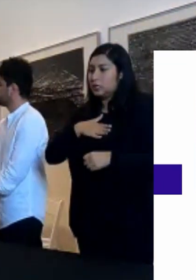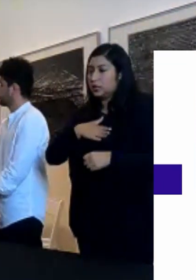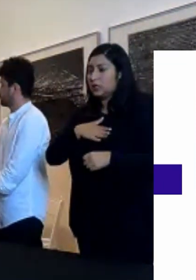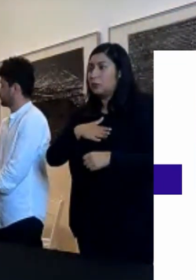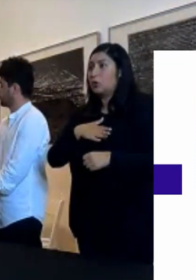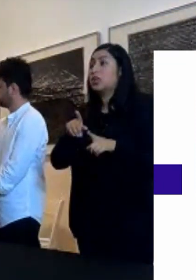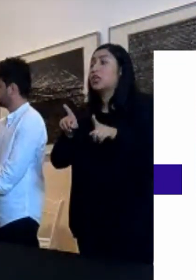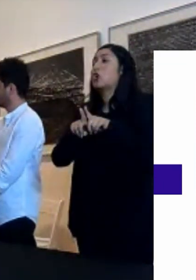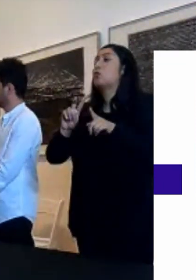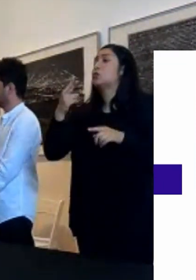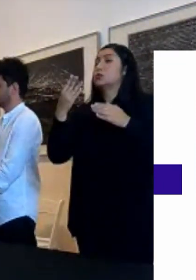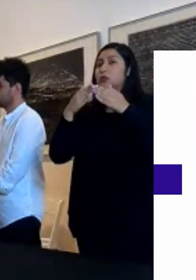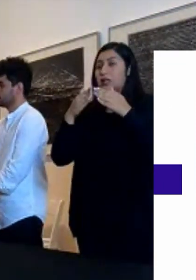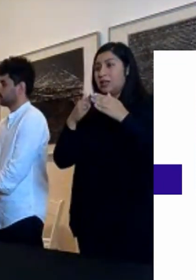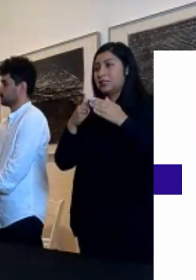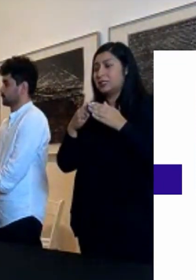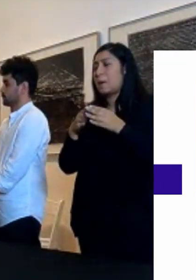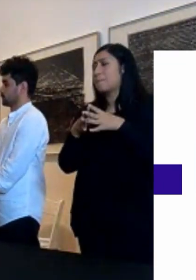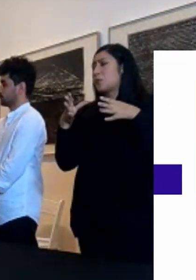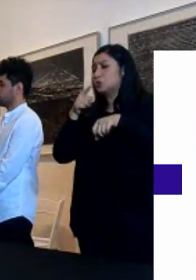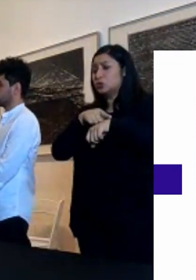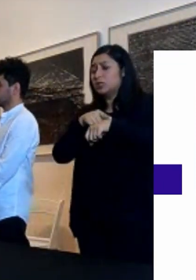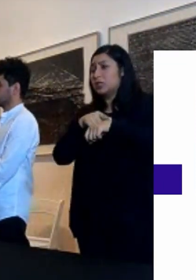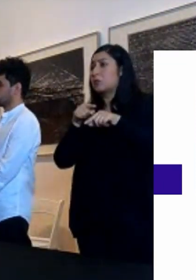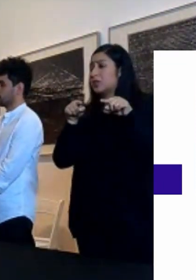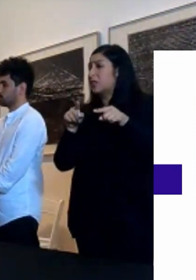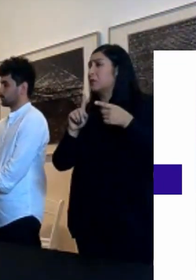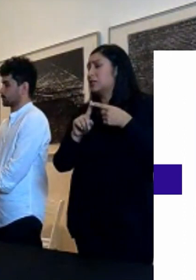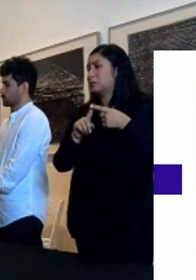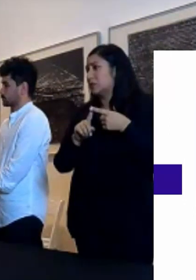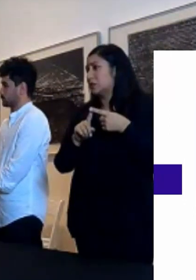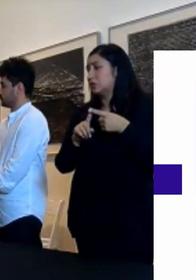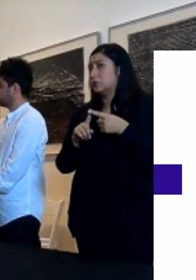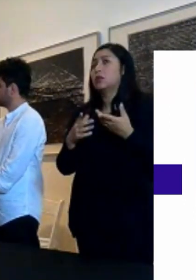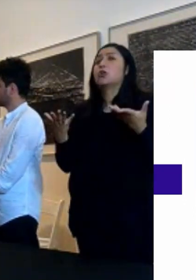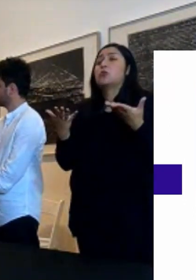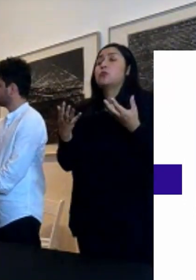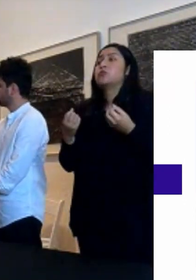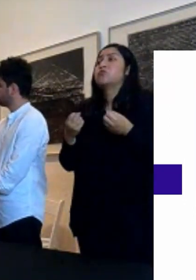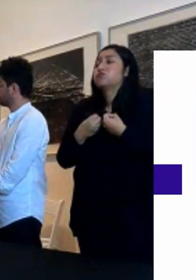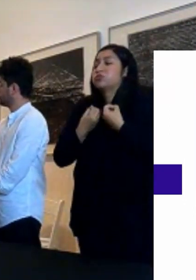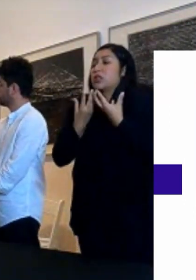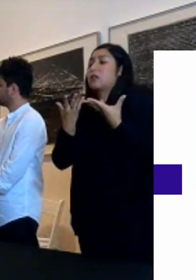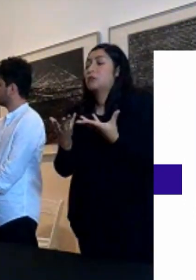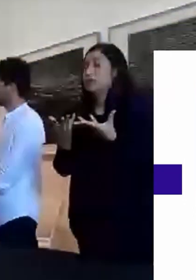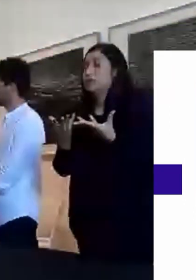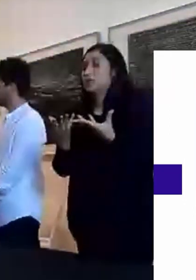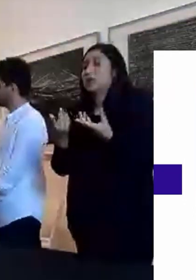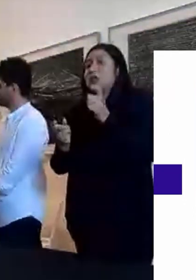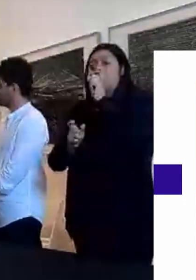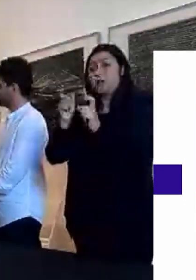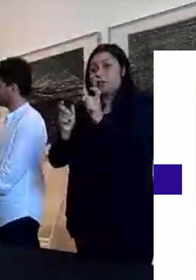nuestro segundo hogar, pasamos mucho más tiempo en nuestra casa. Entonces, ¿cómo poder transmitir ese efecto a las personas